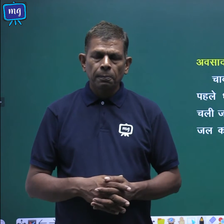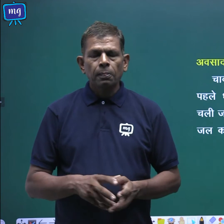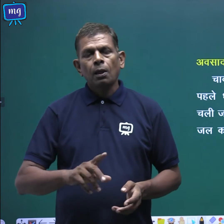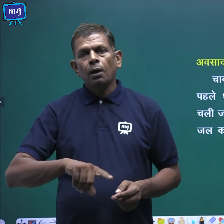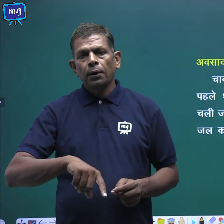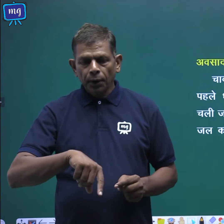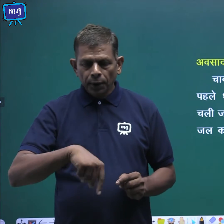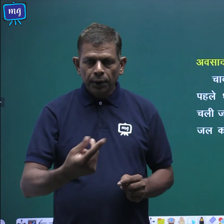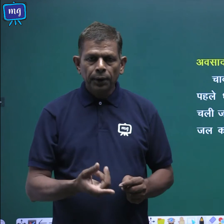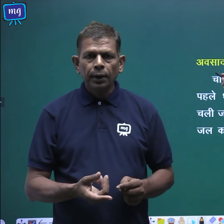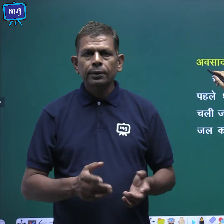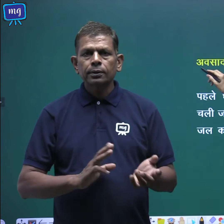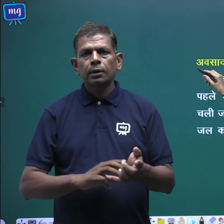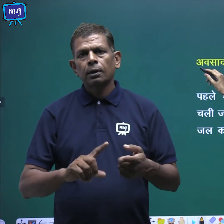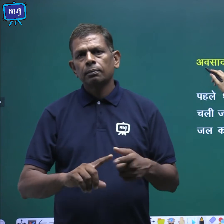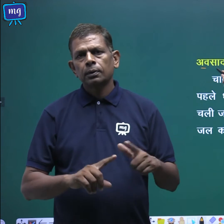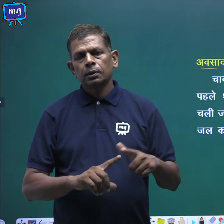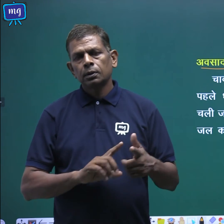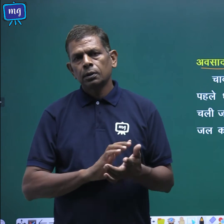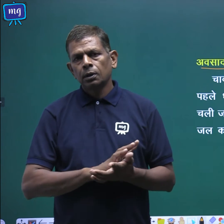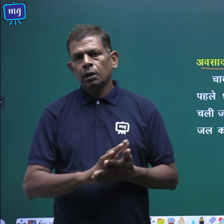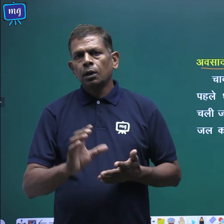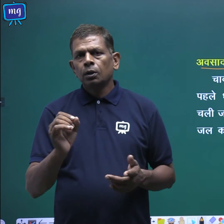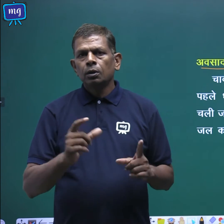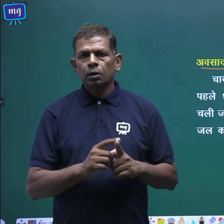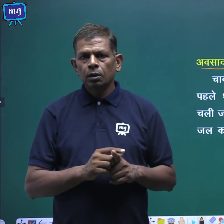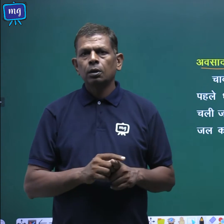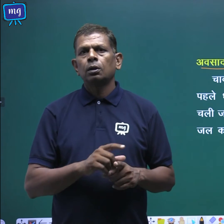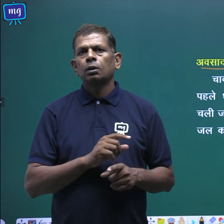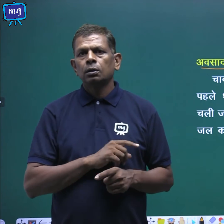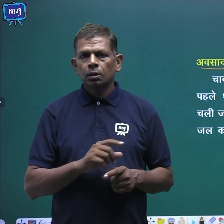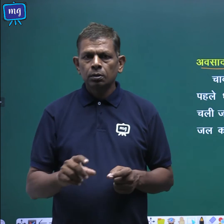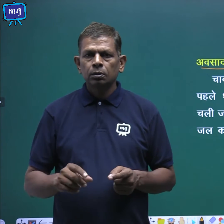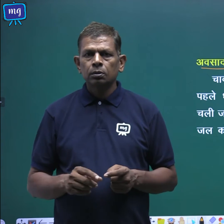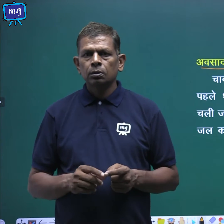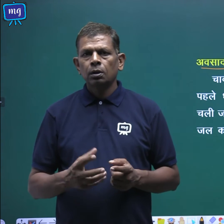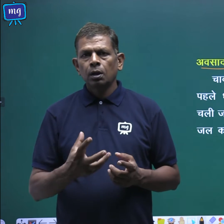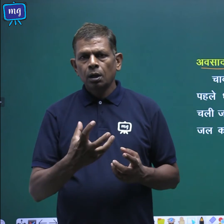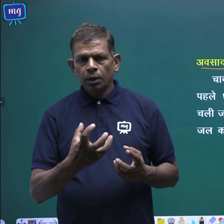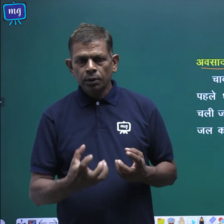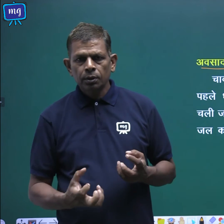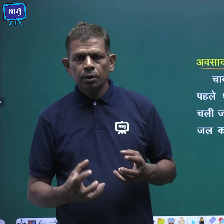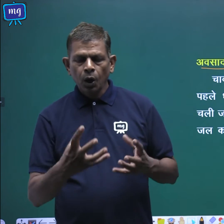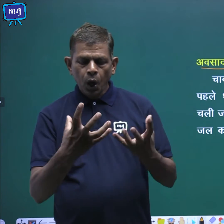अगली विधि है बच्चों अवसादन, निस्तारण